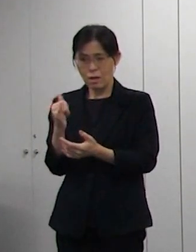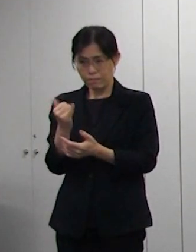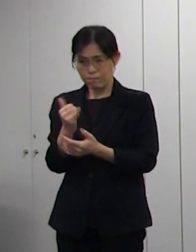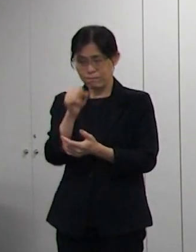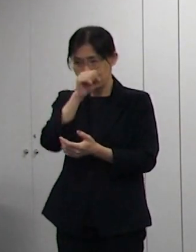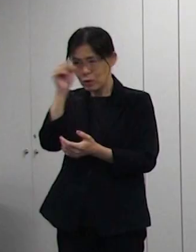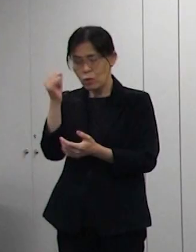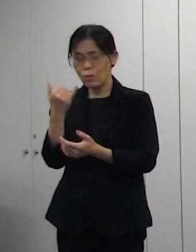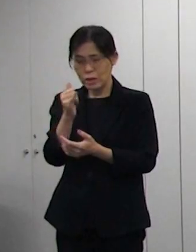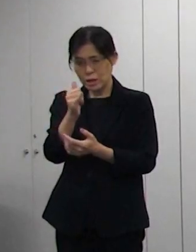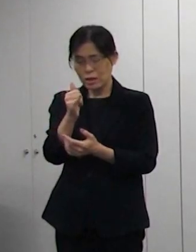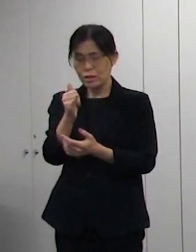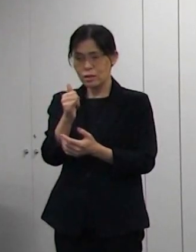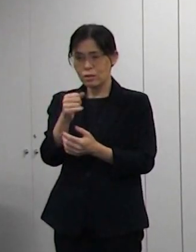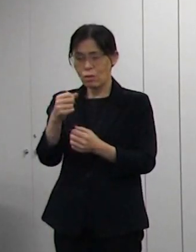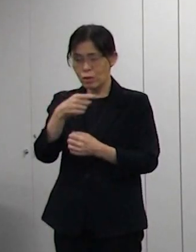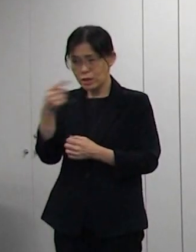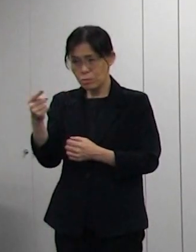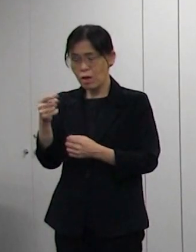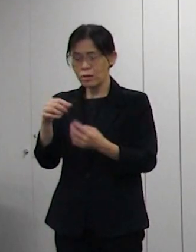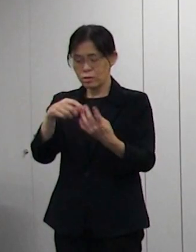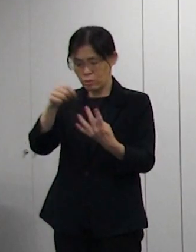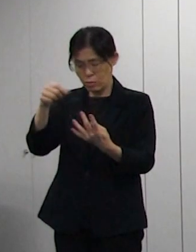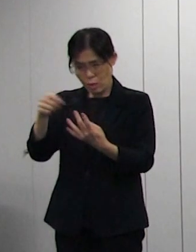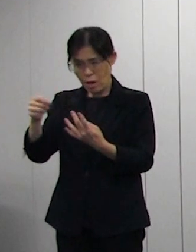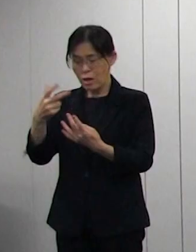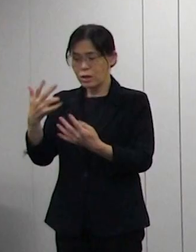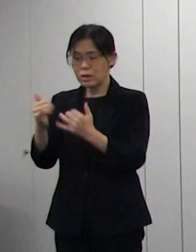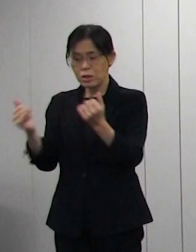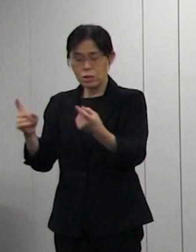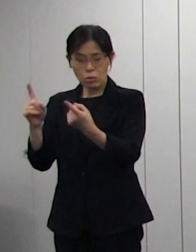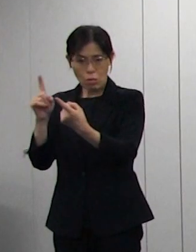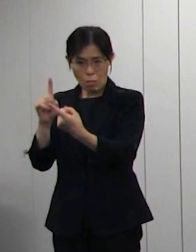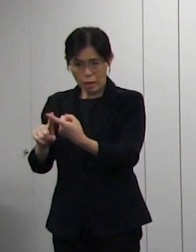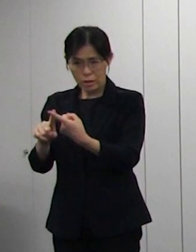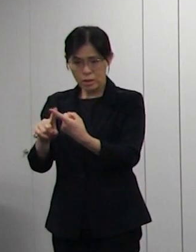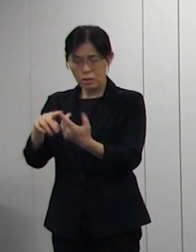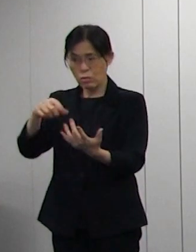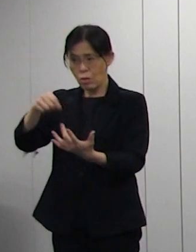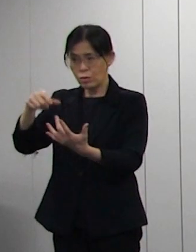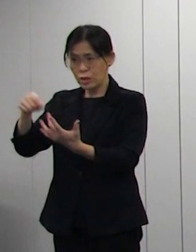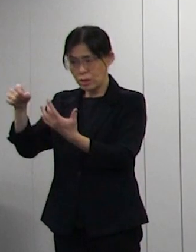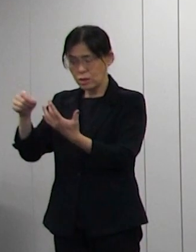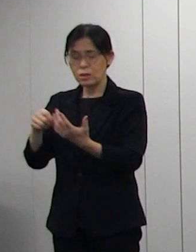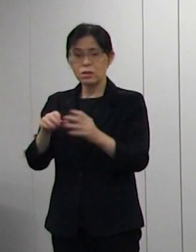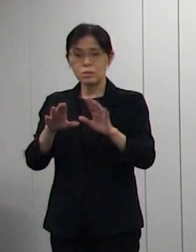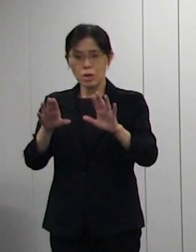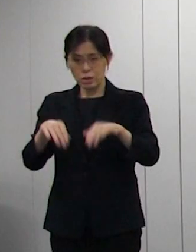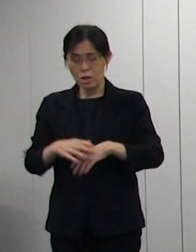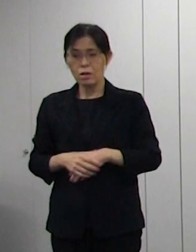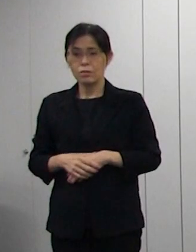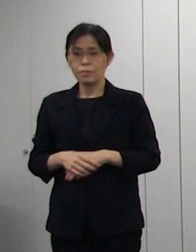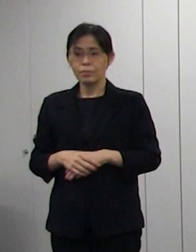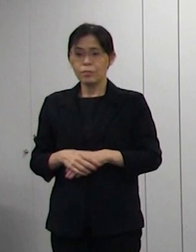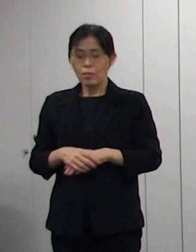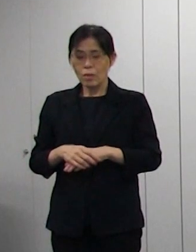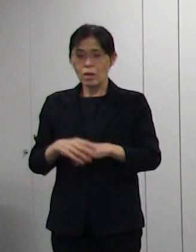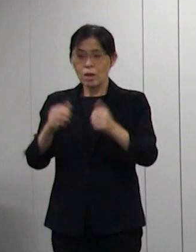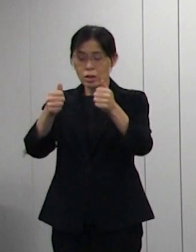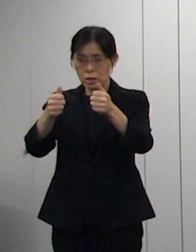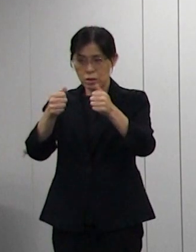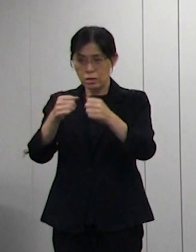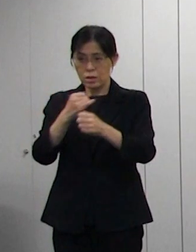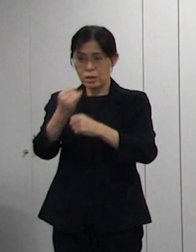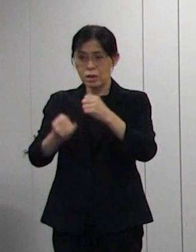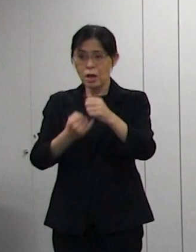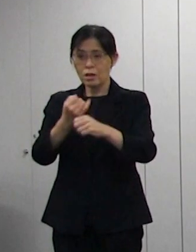市民とマッチ賞などを選出いたしました。この記者会見後にウェブサイト上で発